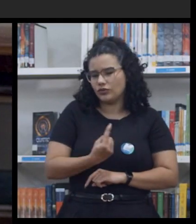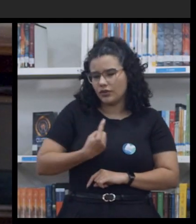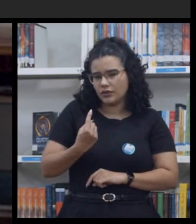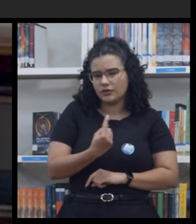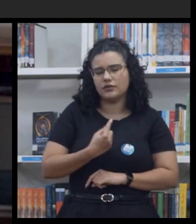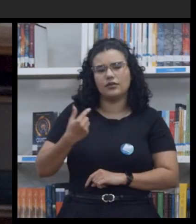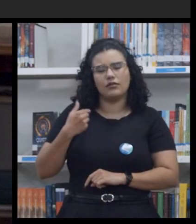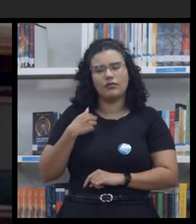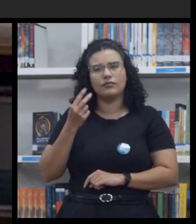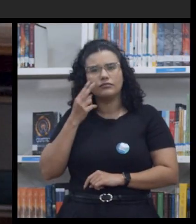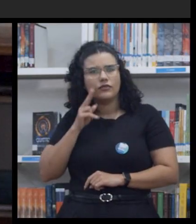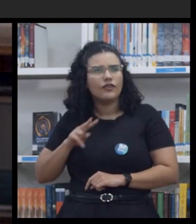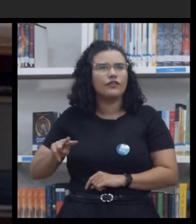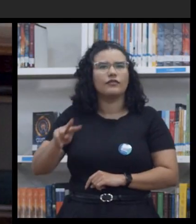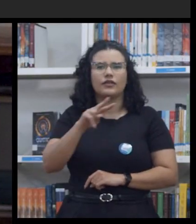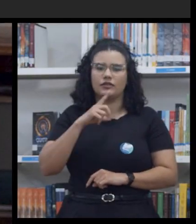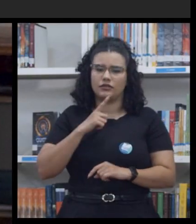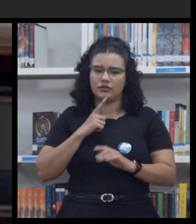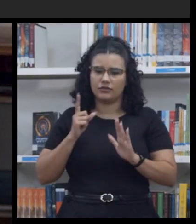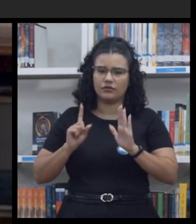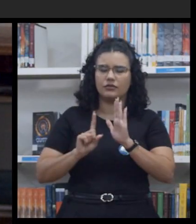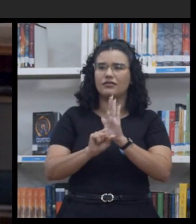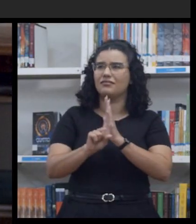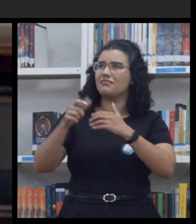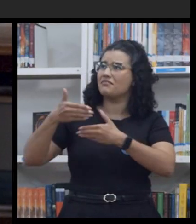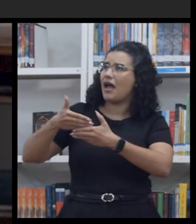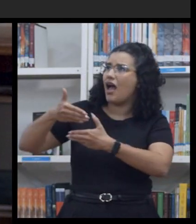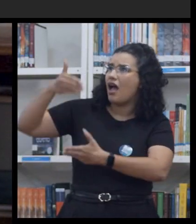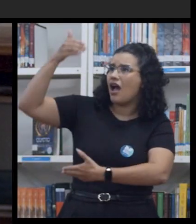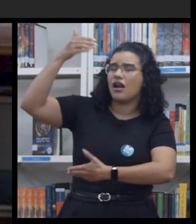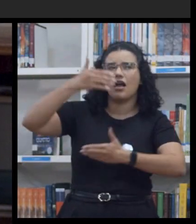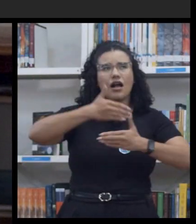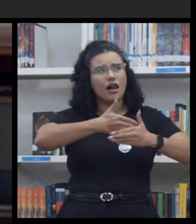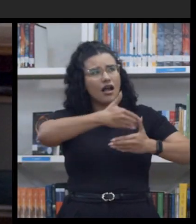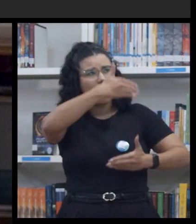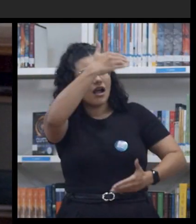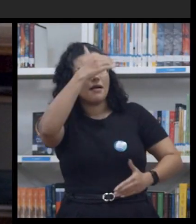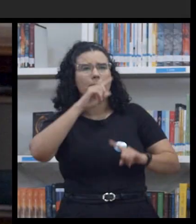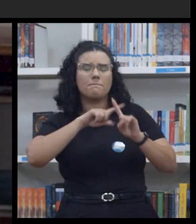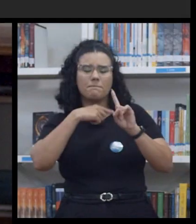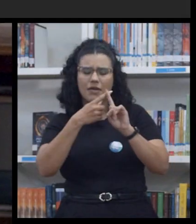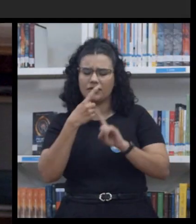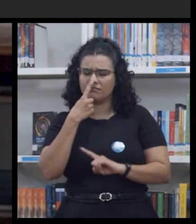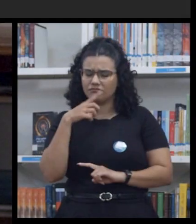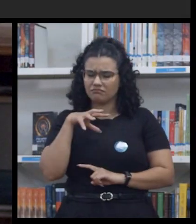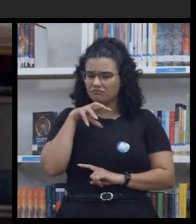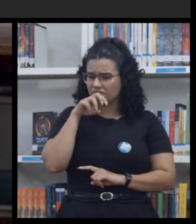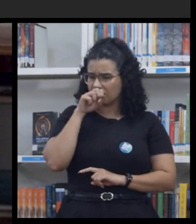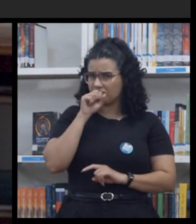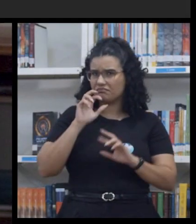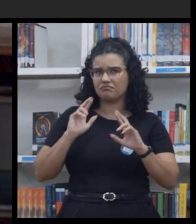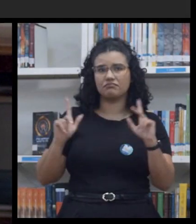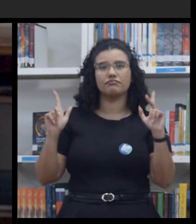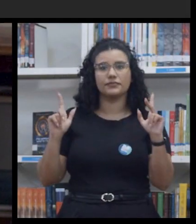atravessava aquele hall de paredes enormes e aquele cheiro que era maior do que